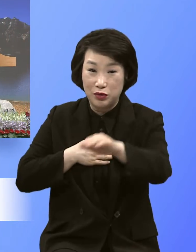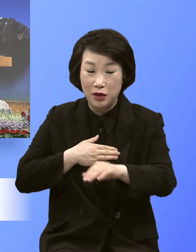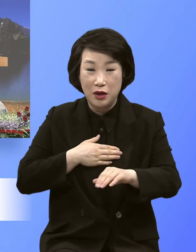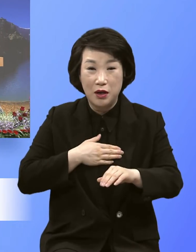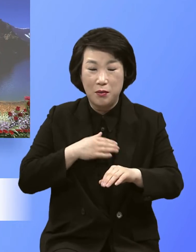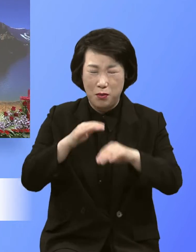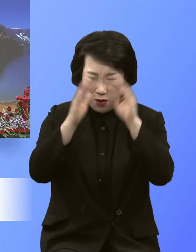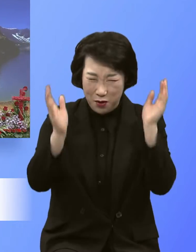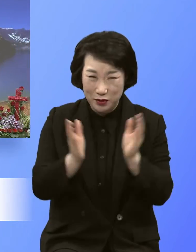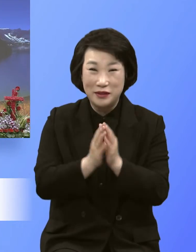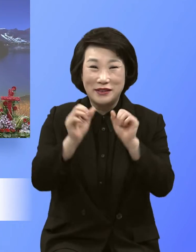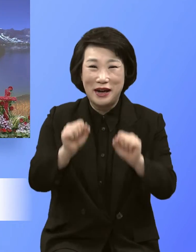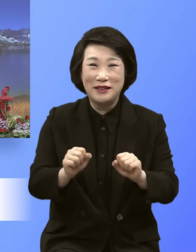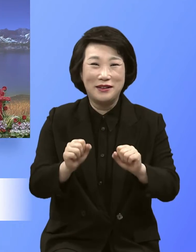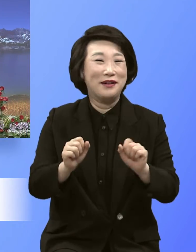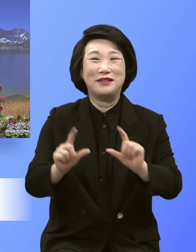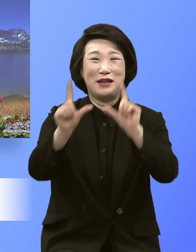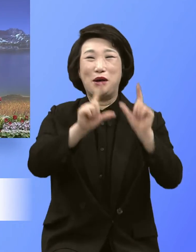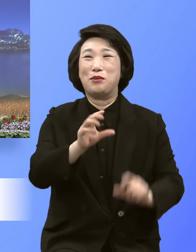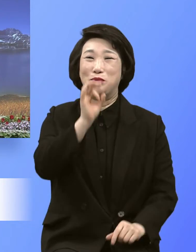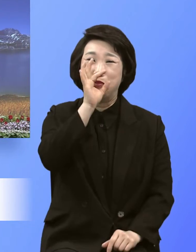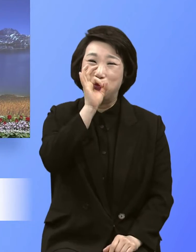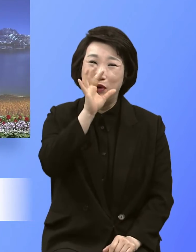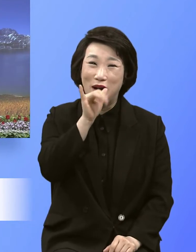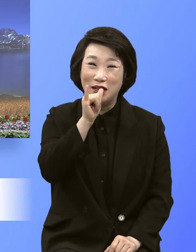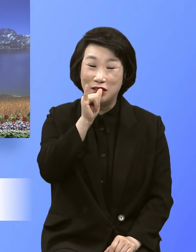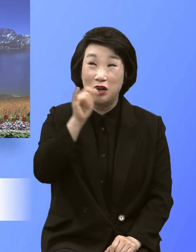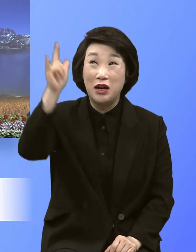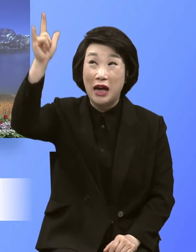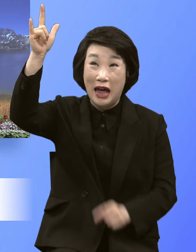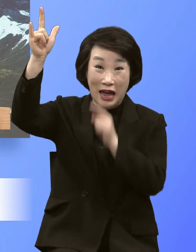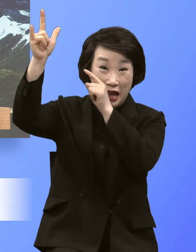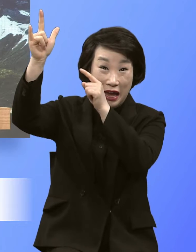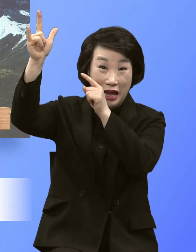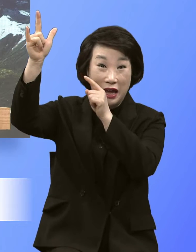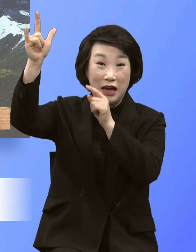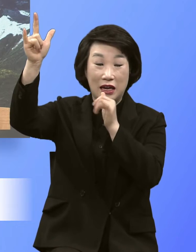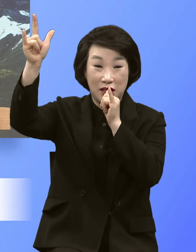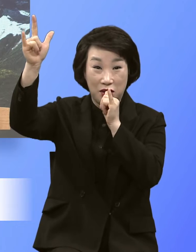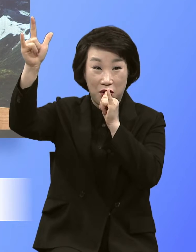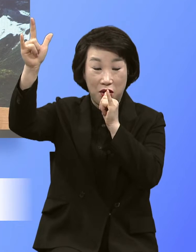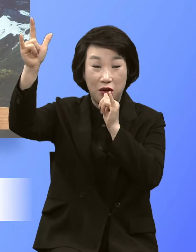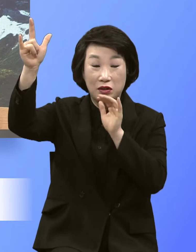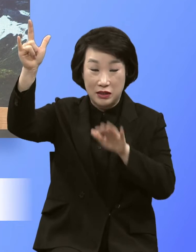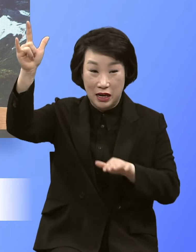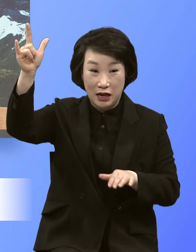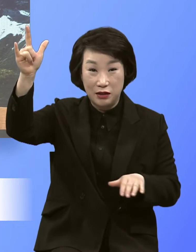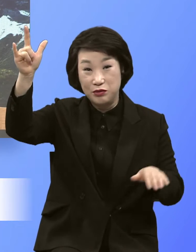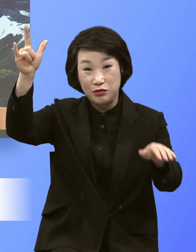수 없기에 태양을 중심으로 그렇게